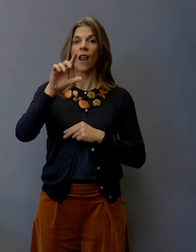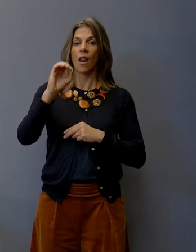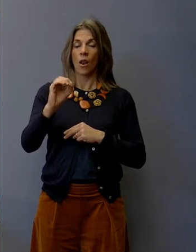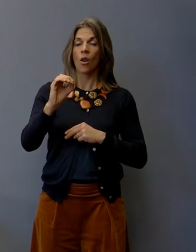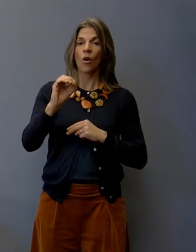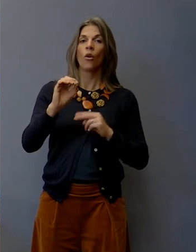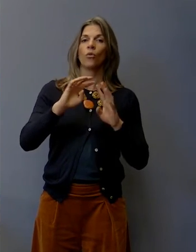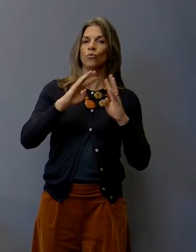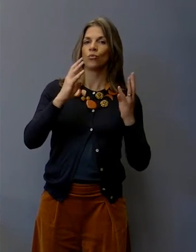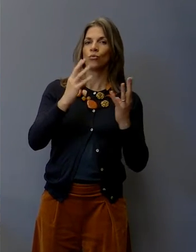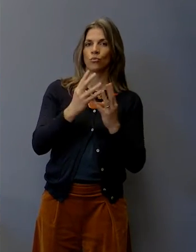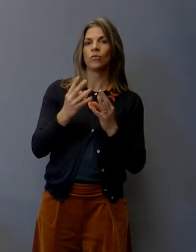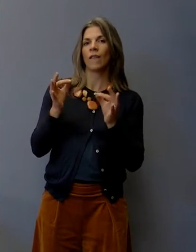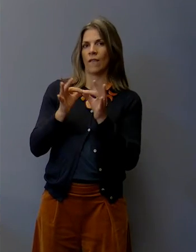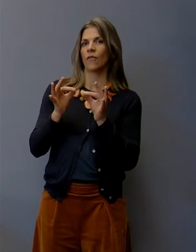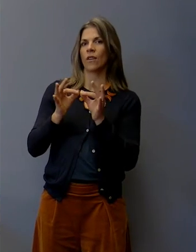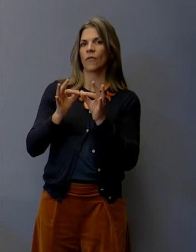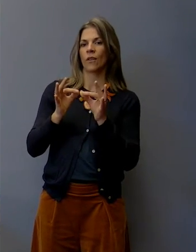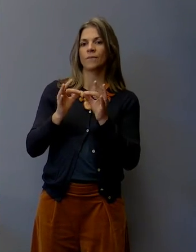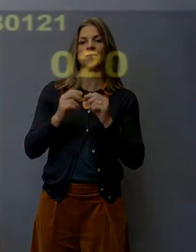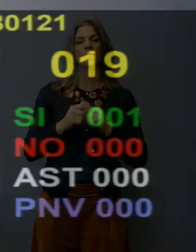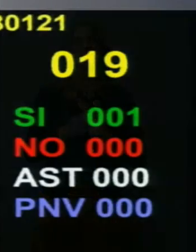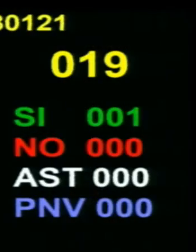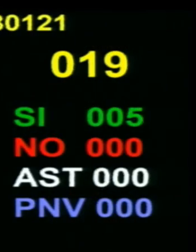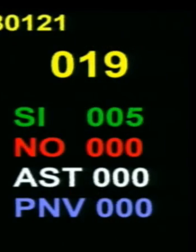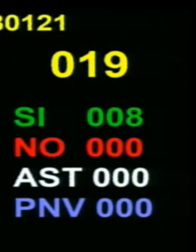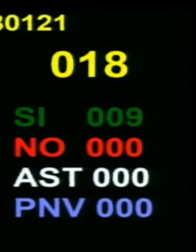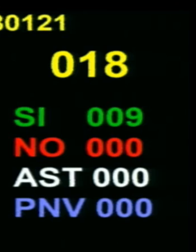della giunta si vota